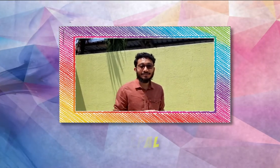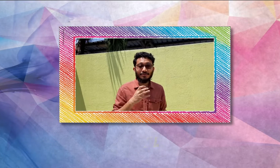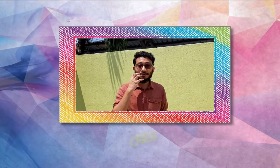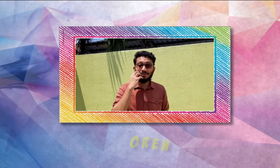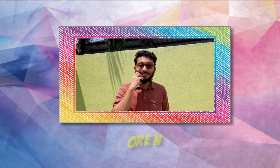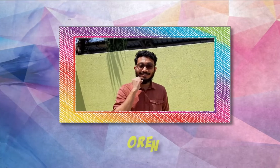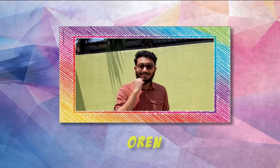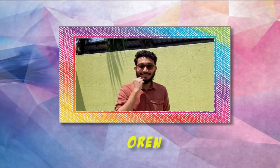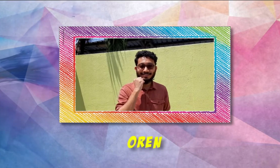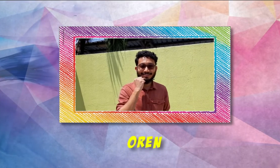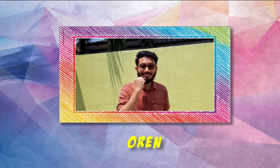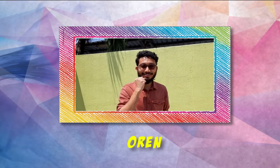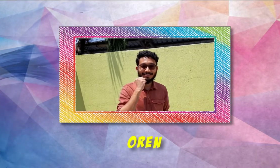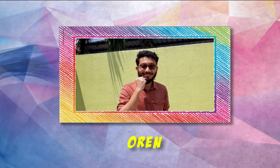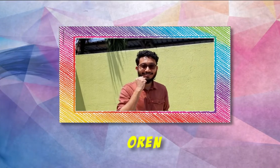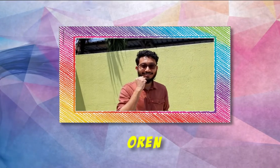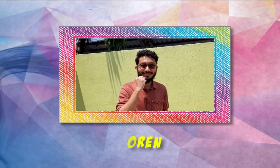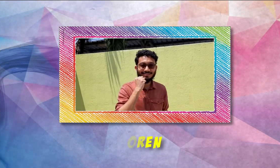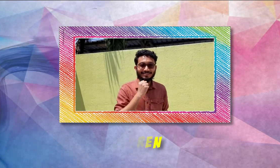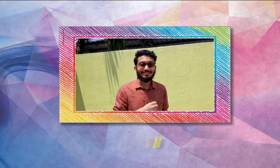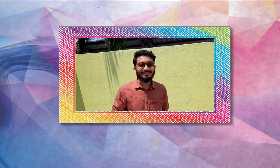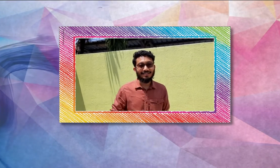Hai oleng Hai Pandu